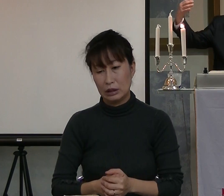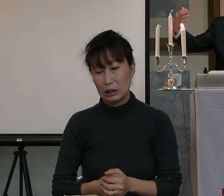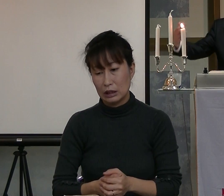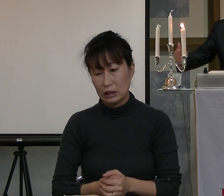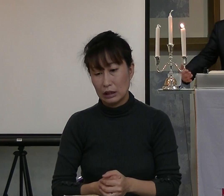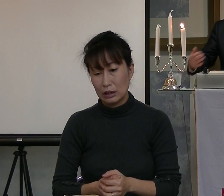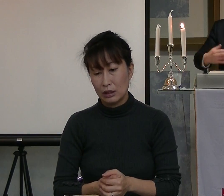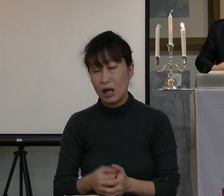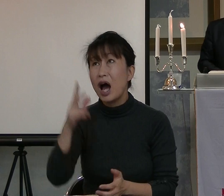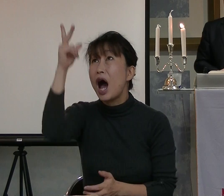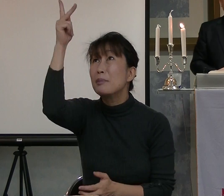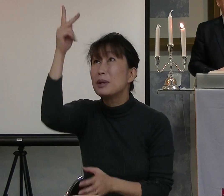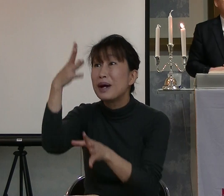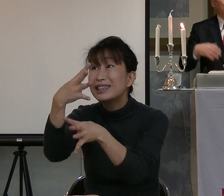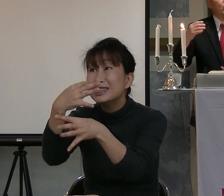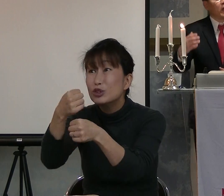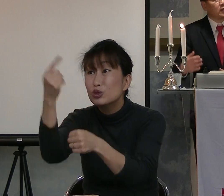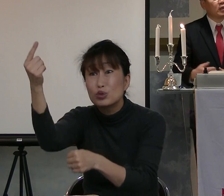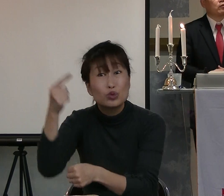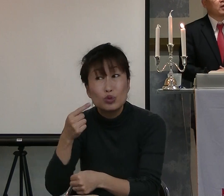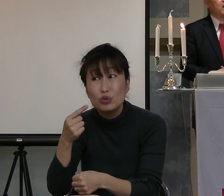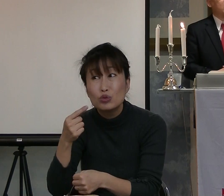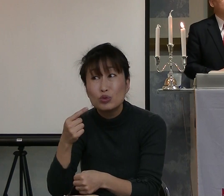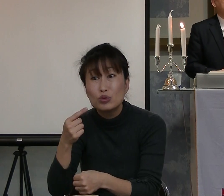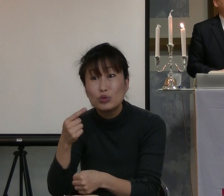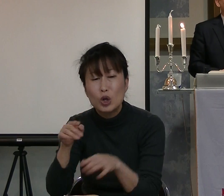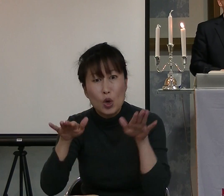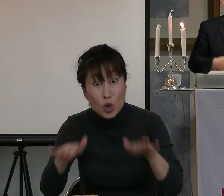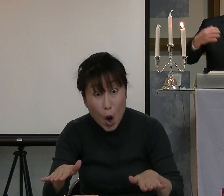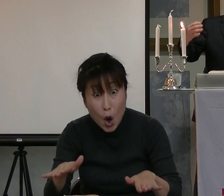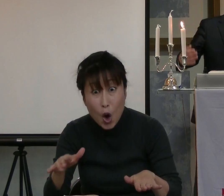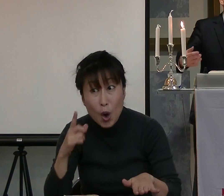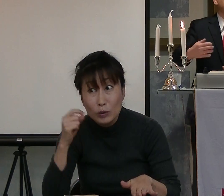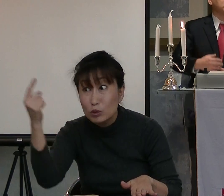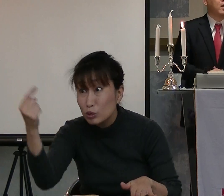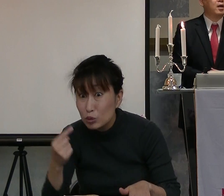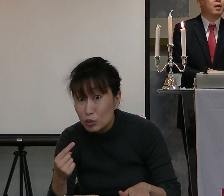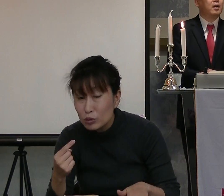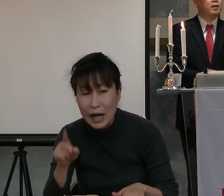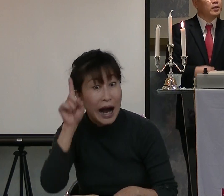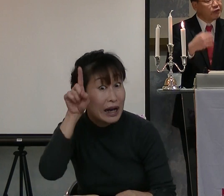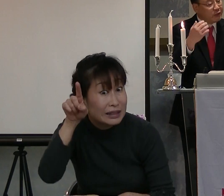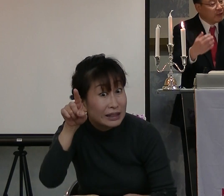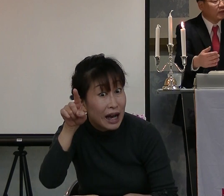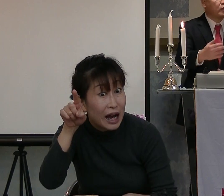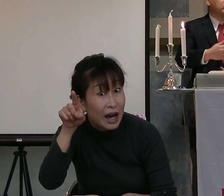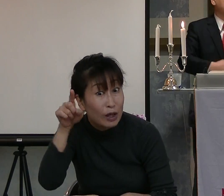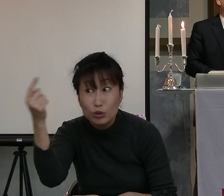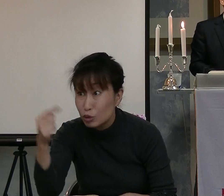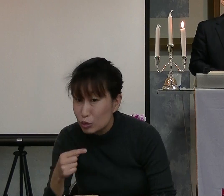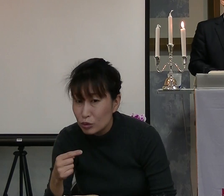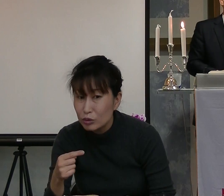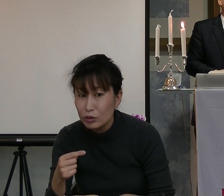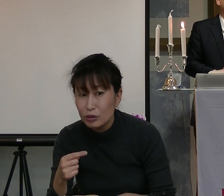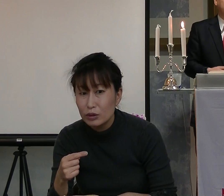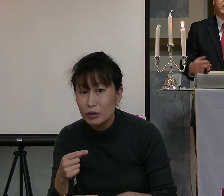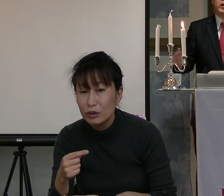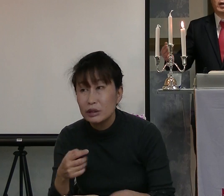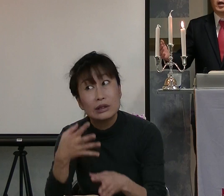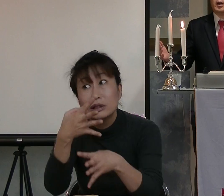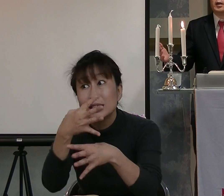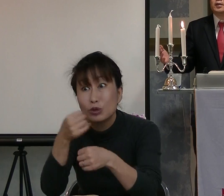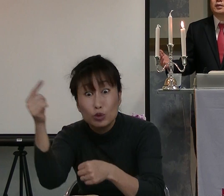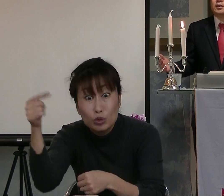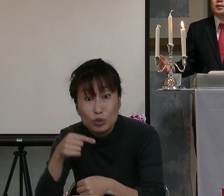神様いついらっしゃるか、今日いらっしゃるか、明日いらっしゃるか、いついらっしゃるか、我